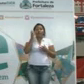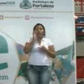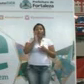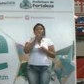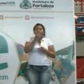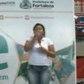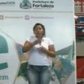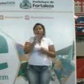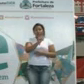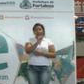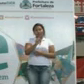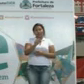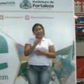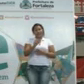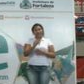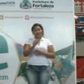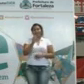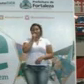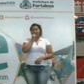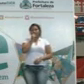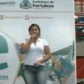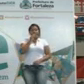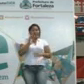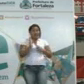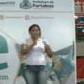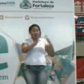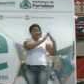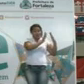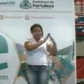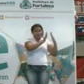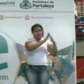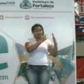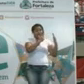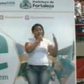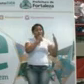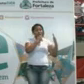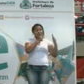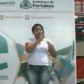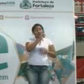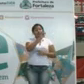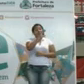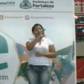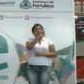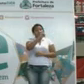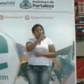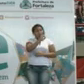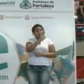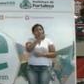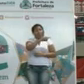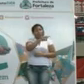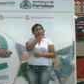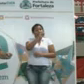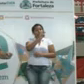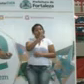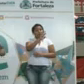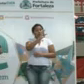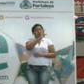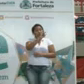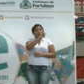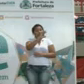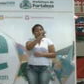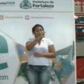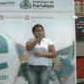ao lado tem a casa de um cara rico, pregado com o Cortiço. E tudo que acontece no